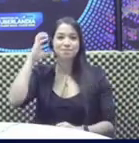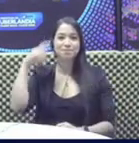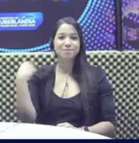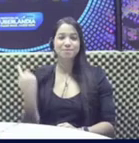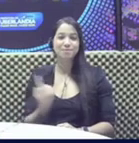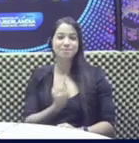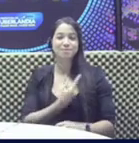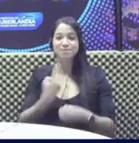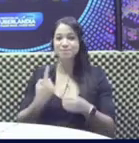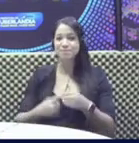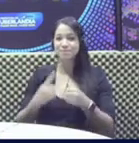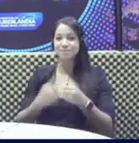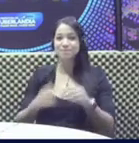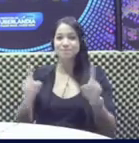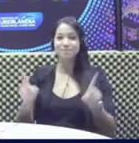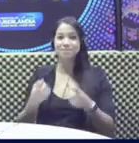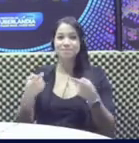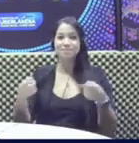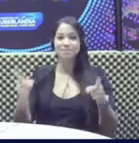Rádio Nossa Cidade.